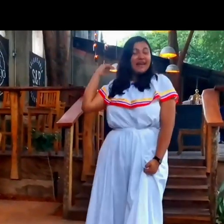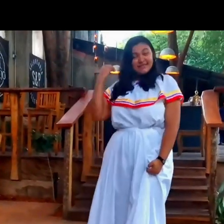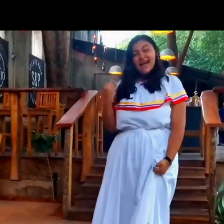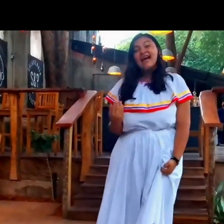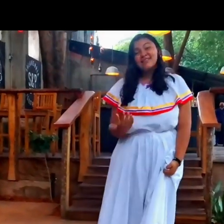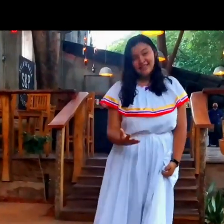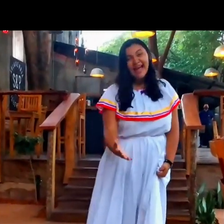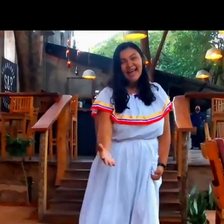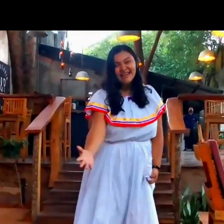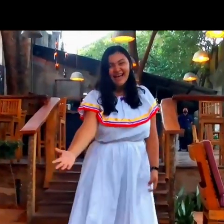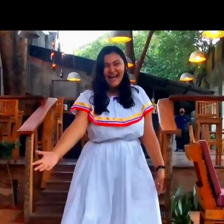bendita tierra.